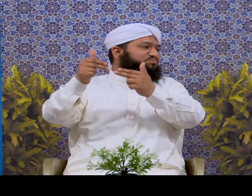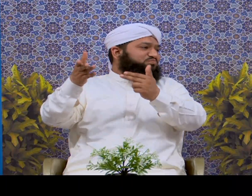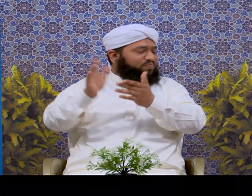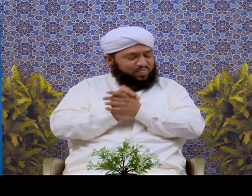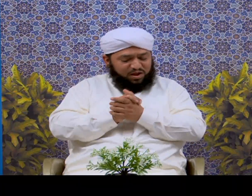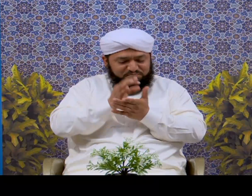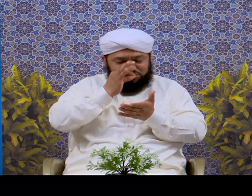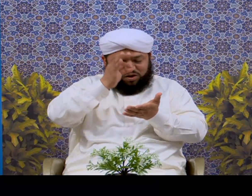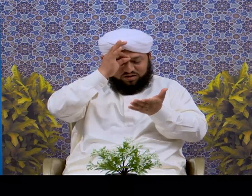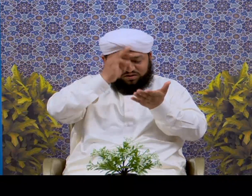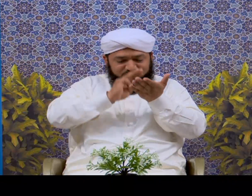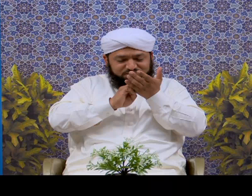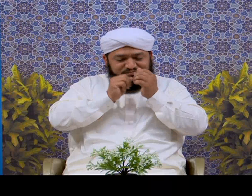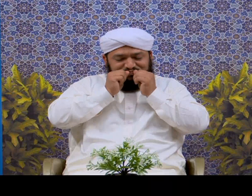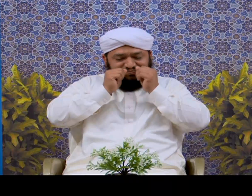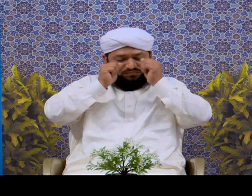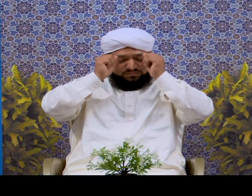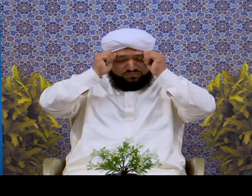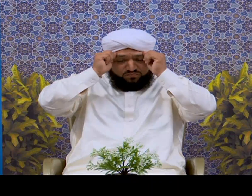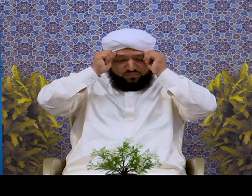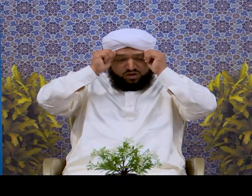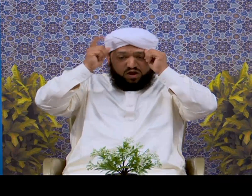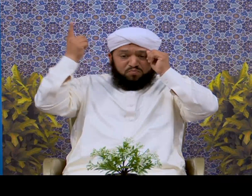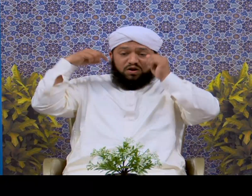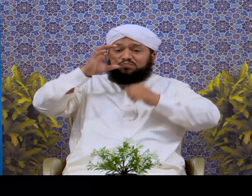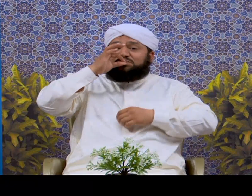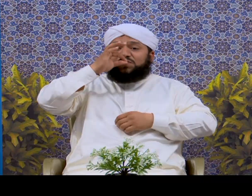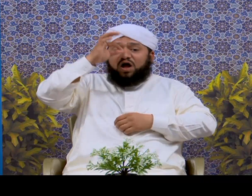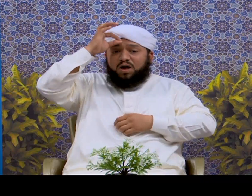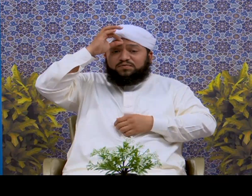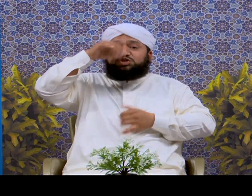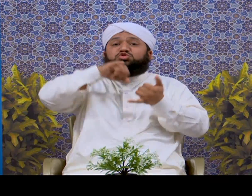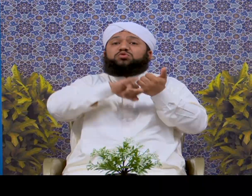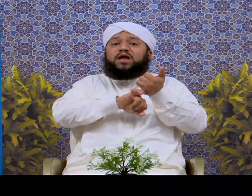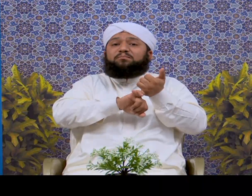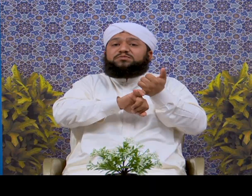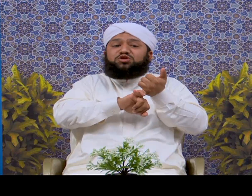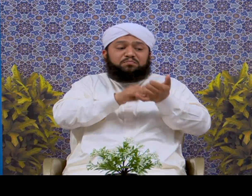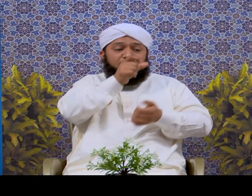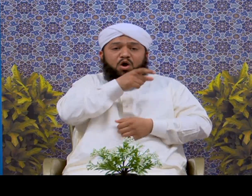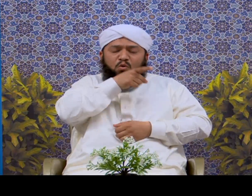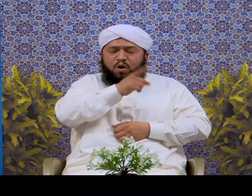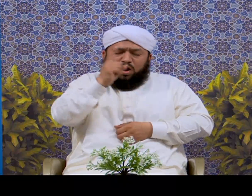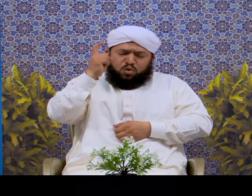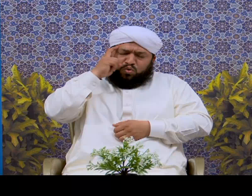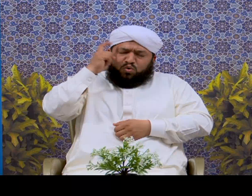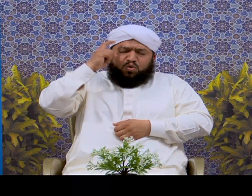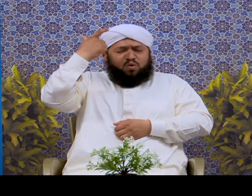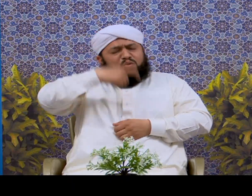نبی حضرت سیدنا شعیب علیہ السلام یاد الہی میں خوب رویا کرتے تھے، یہاں تک کہ آنکھوں کی ظاہری بینائی